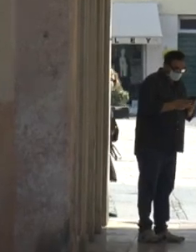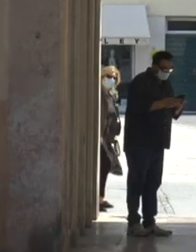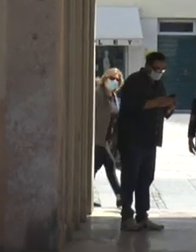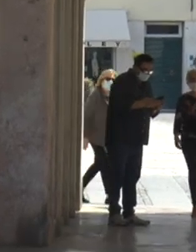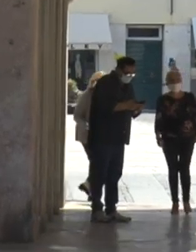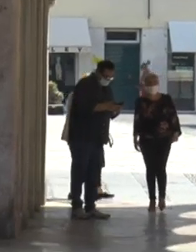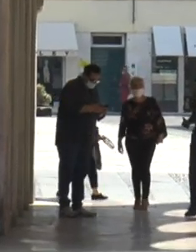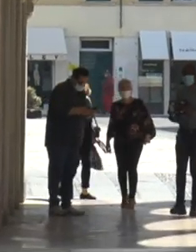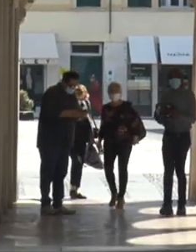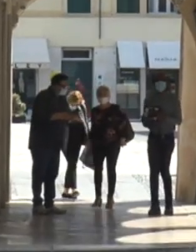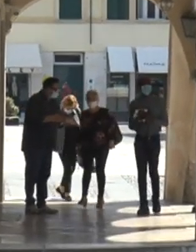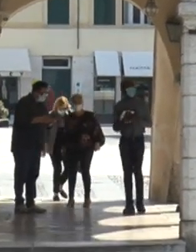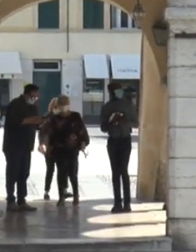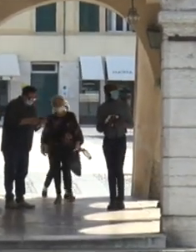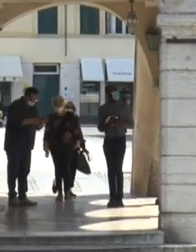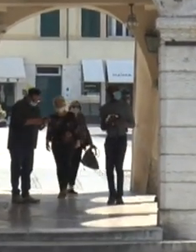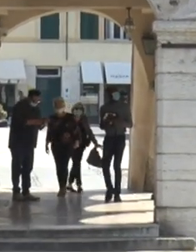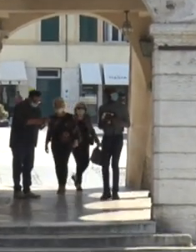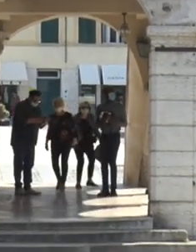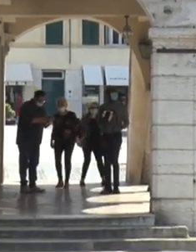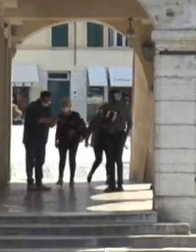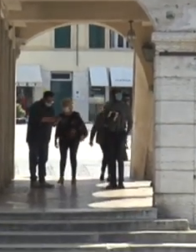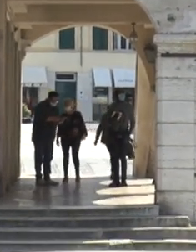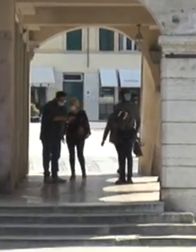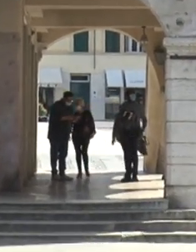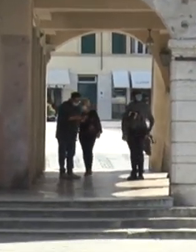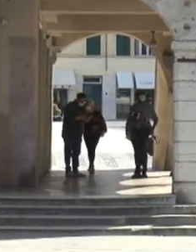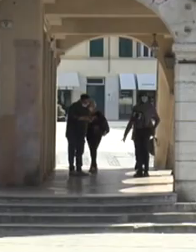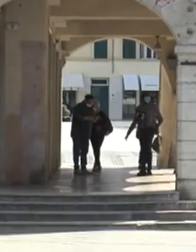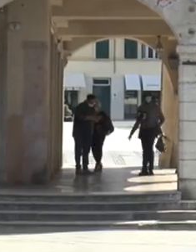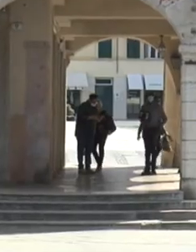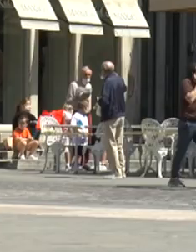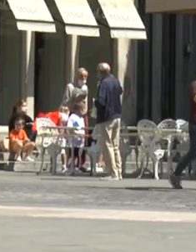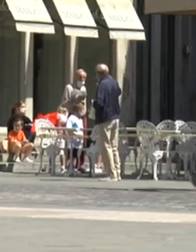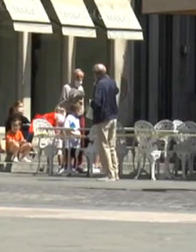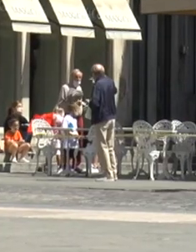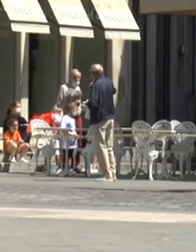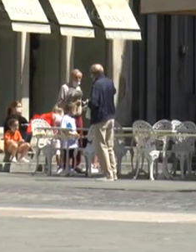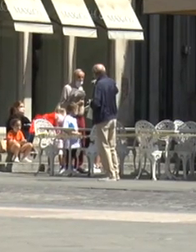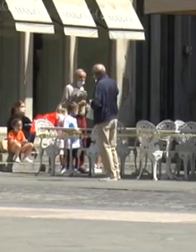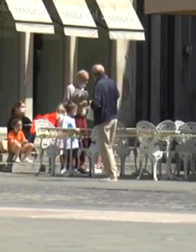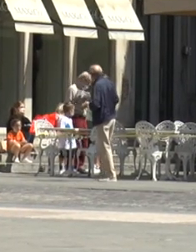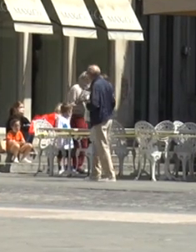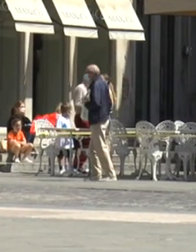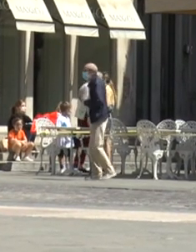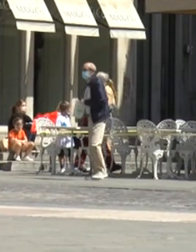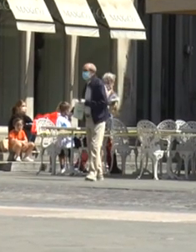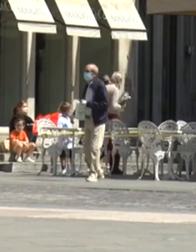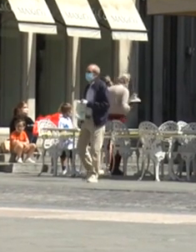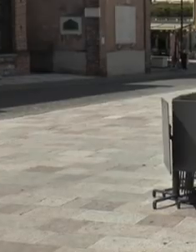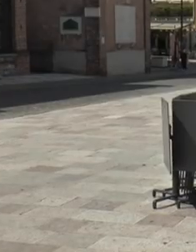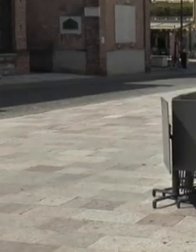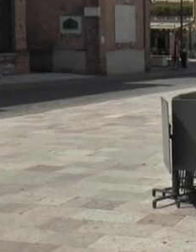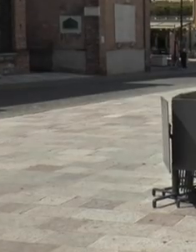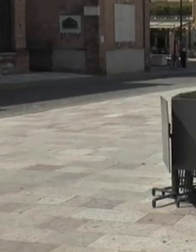La data della riapertura di gran parte delle attività si avvicina rapidamente, ma su tempi e modi regna l'incertezza. E il presidente del Veneto,